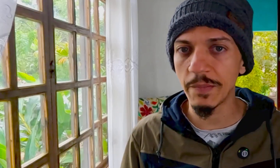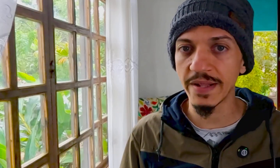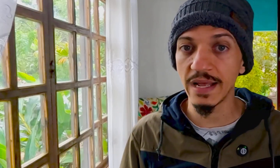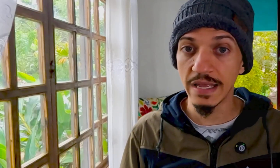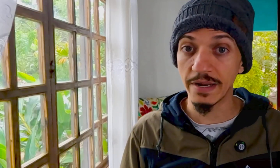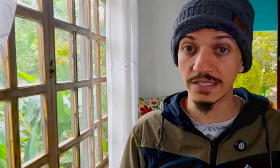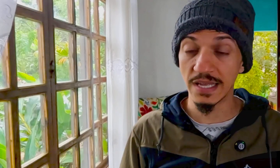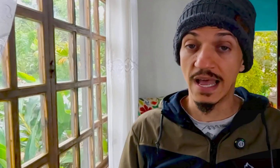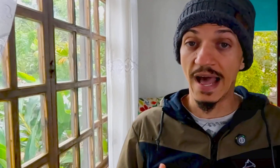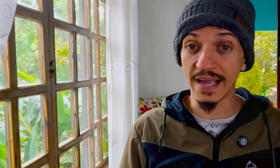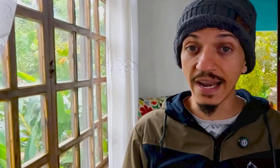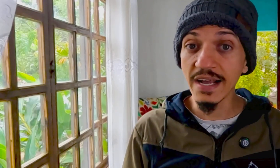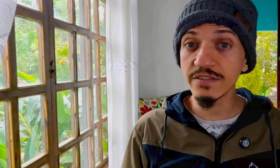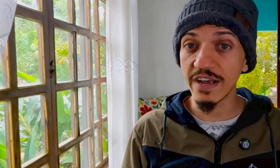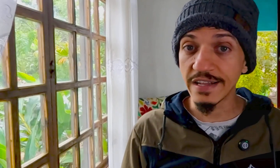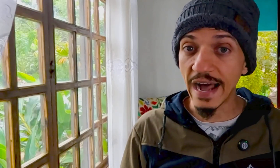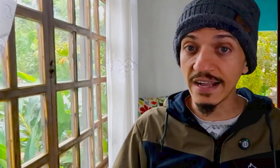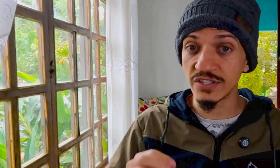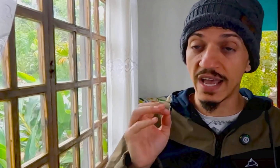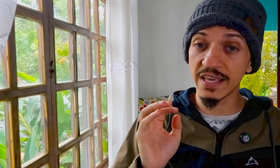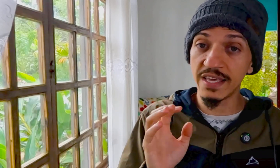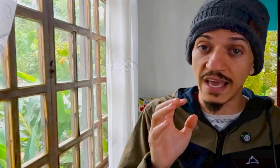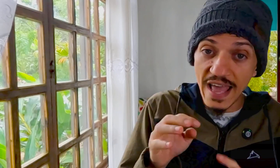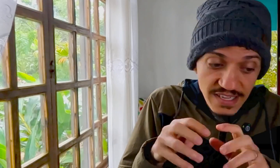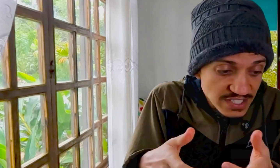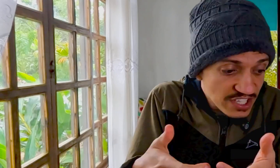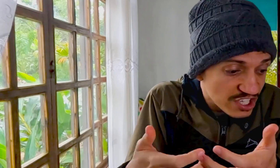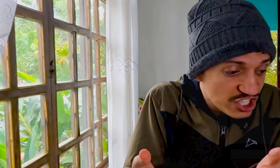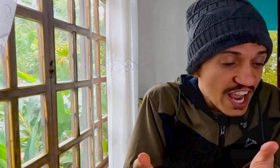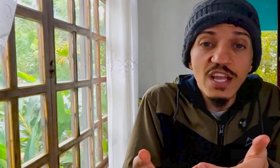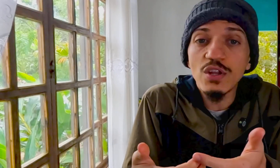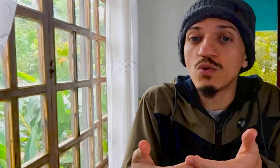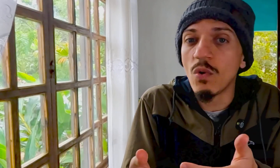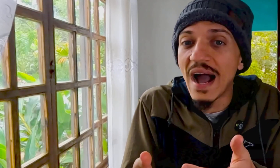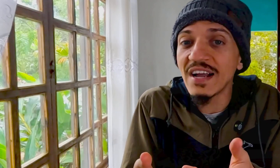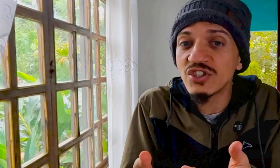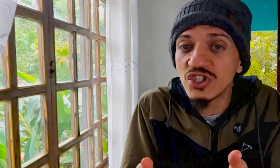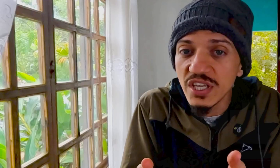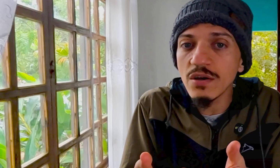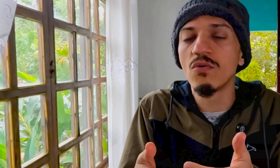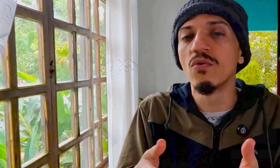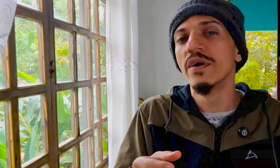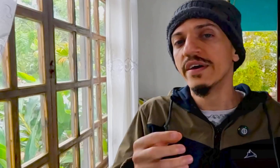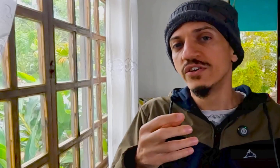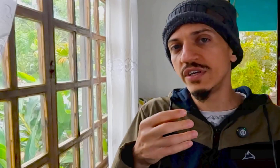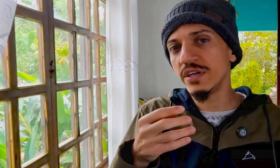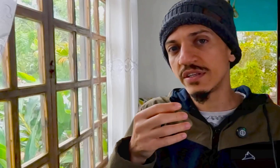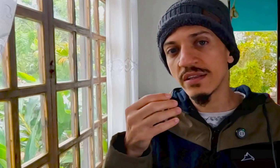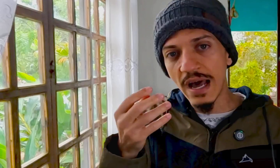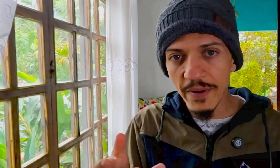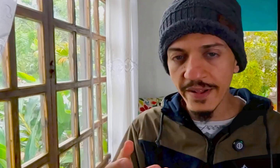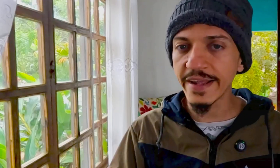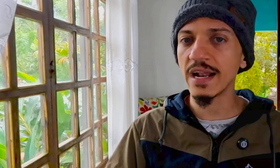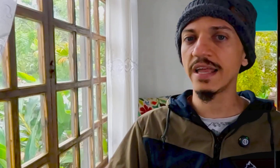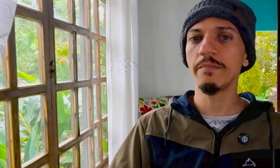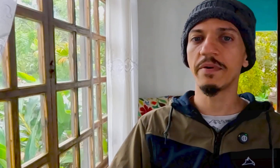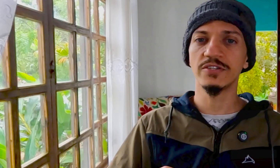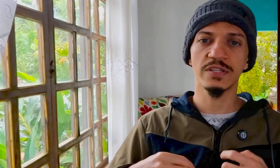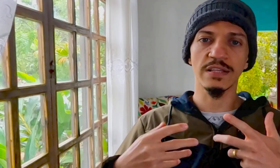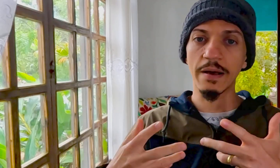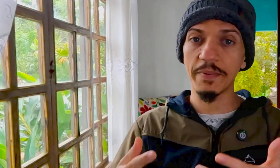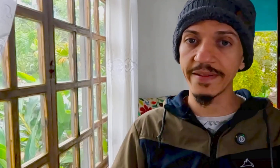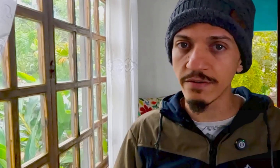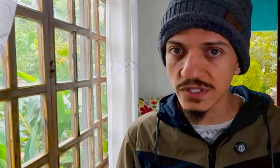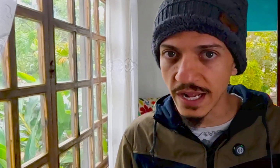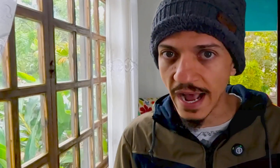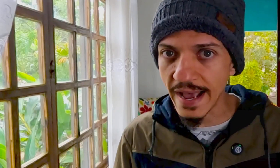conseguir aprender Libras, a grande verdade é que esse jeito antigo de tentar aprender a Libras, de